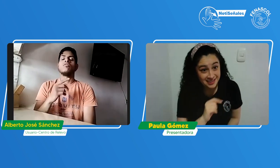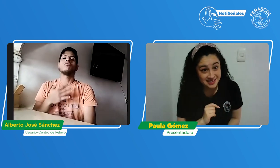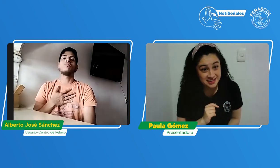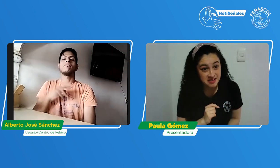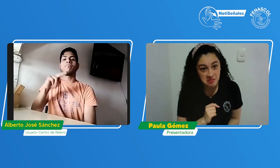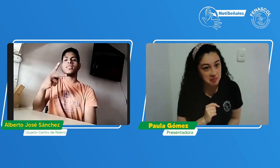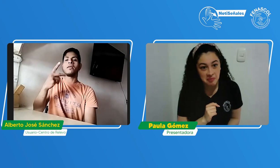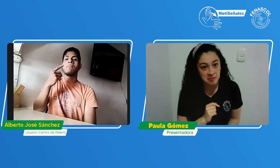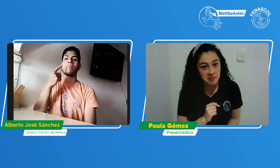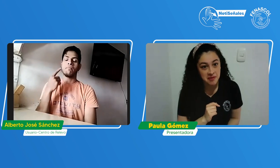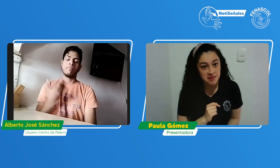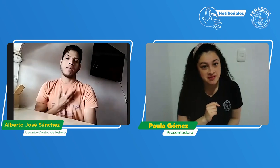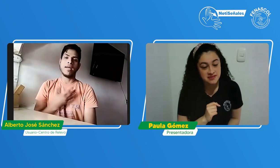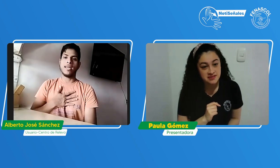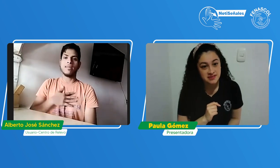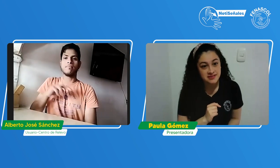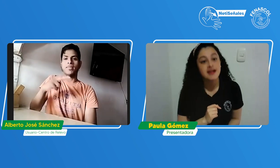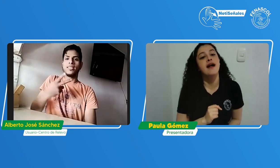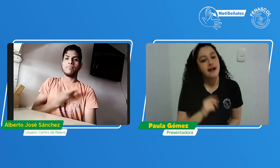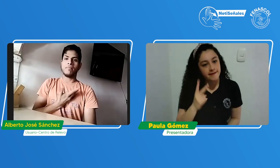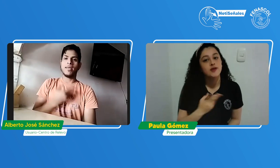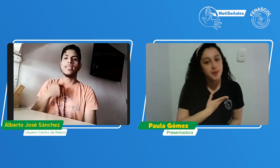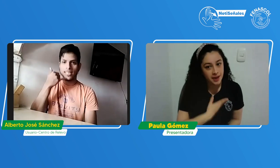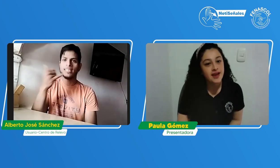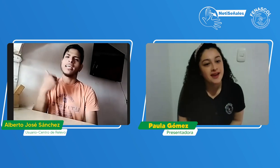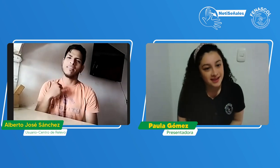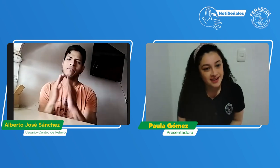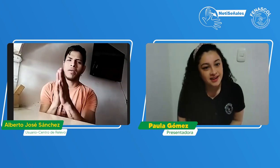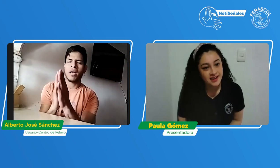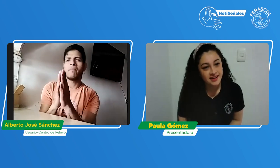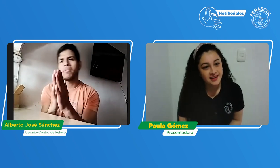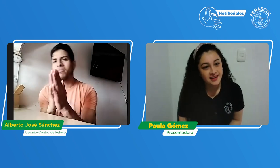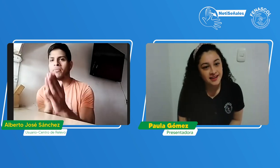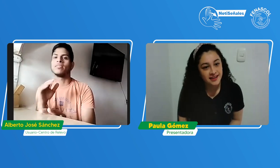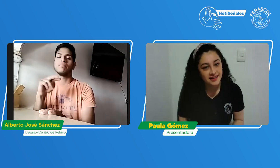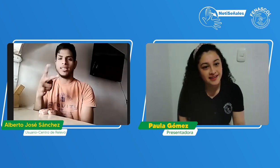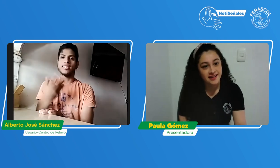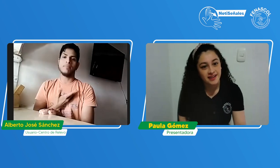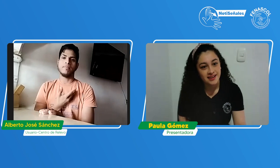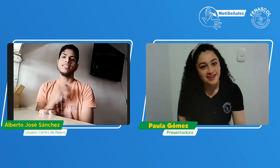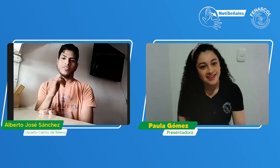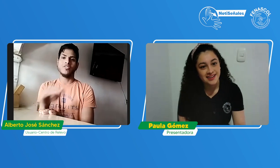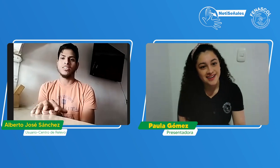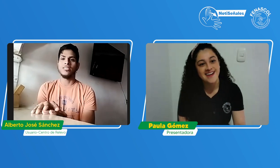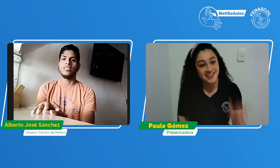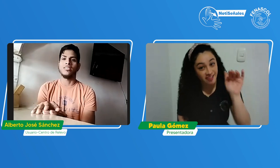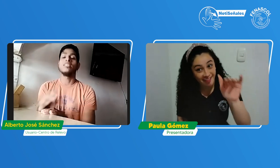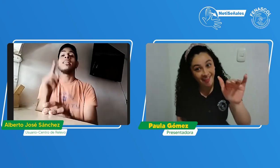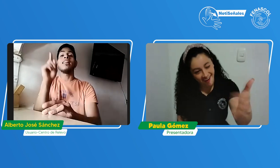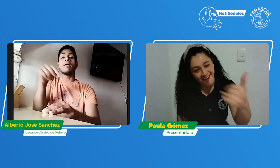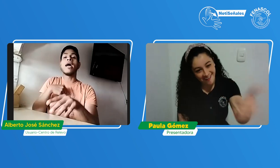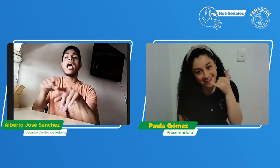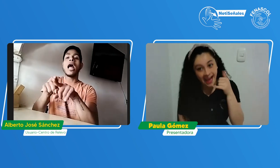pues en mi caso sería con mi madrastra ella sí me ha pedido que la llame por el centro de relevo